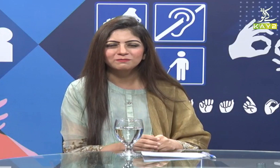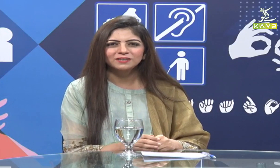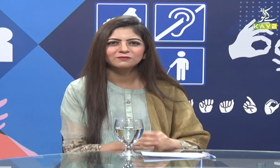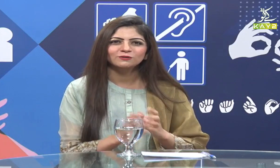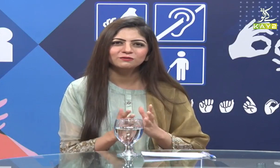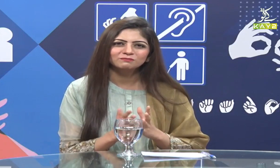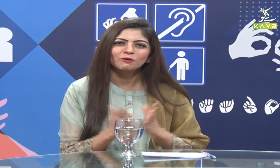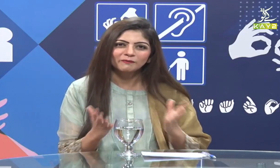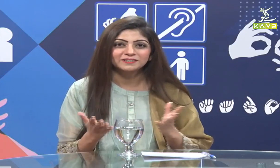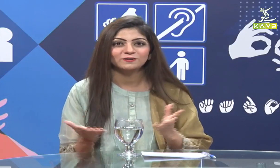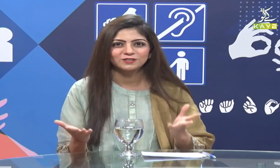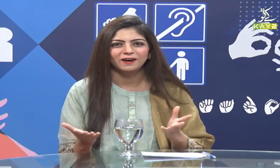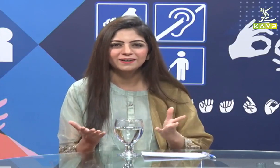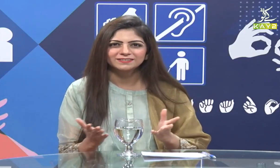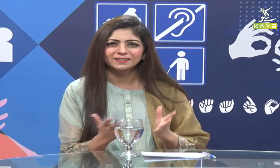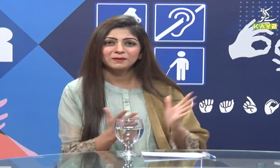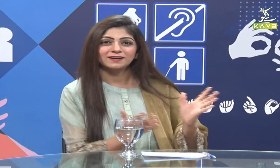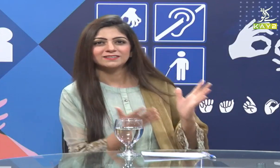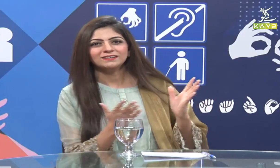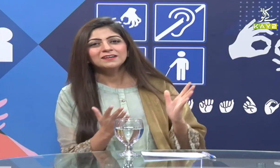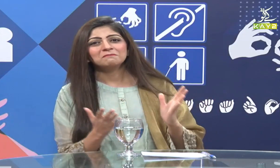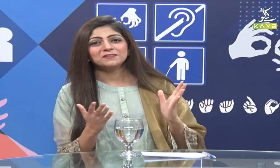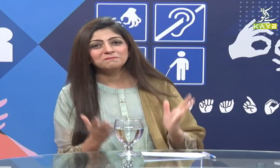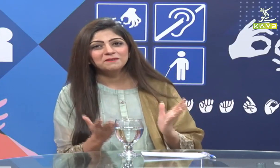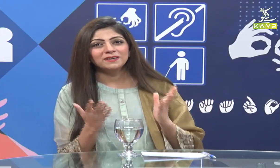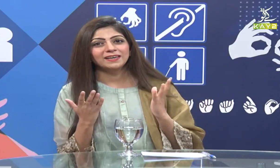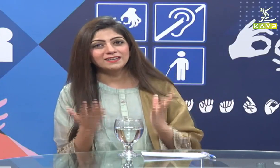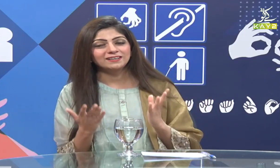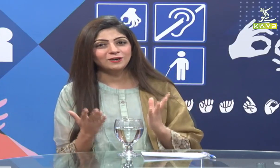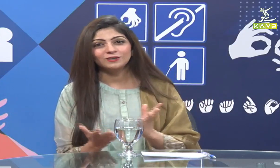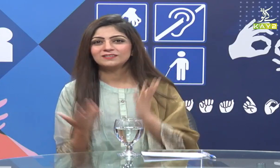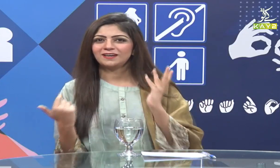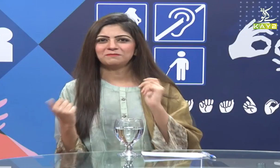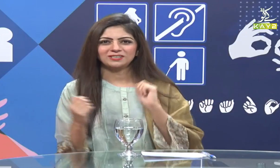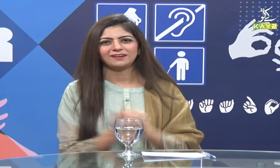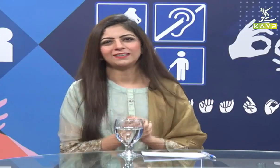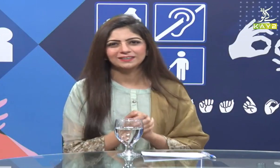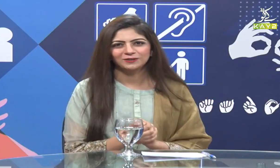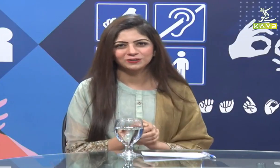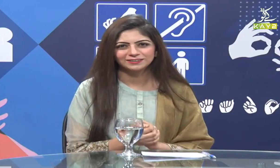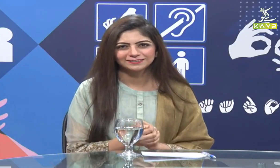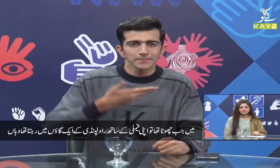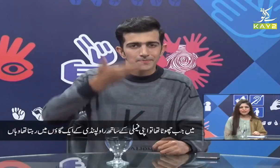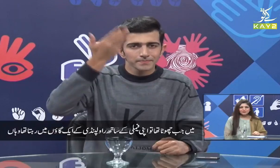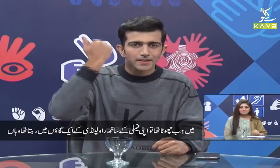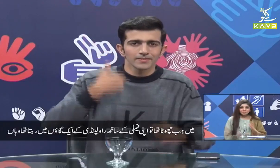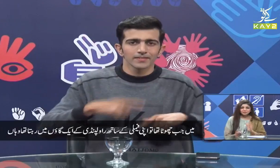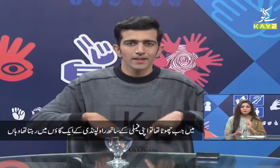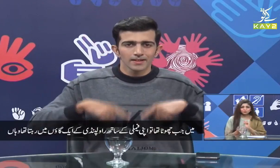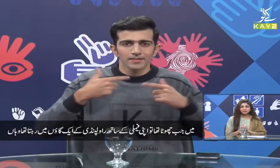भी उन मोमेंट्स को एंजॉय कर सके। भाई हसन बचपन में कैसा था और किस टाइप की शरारतें करता होता था। मैं जब छोटा